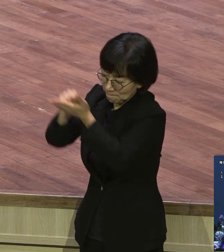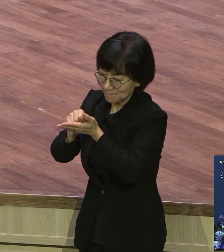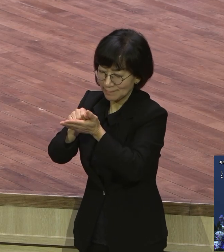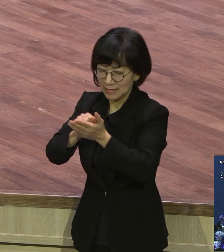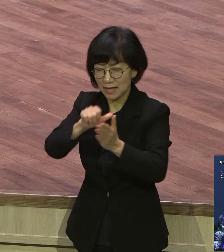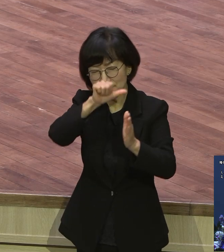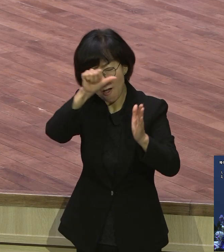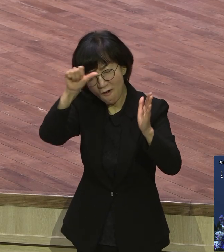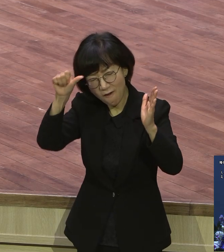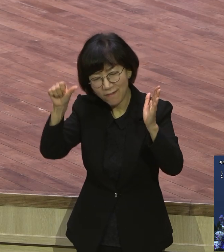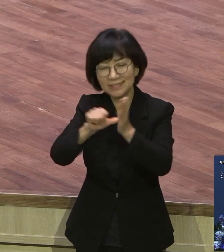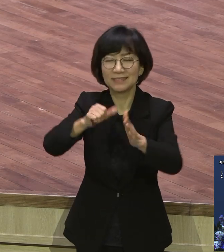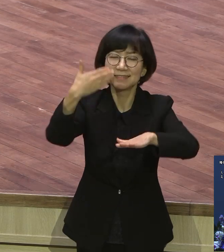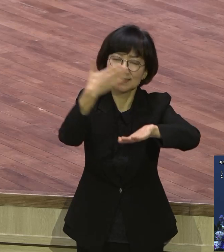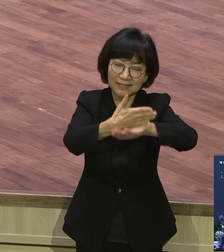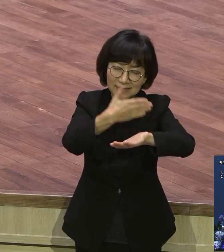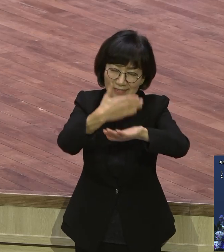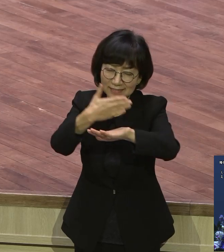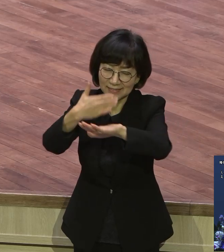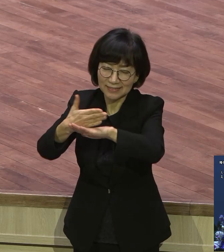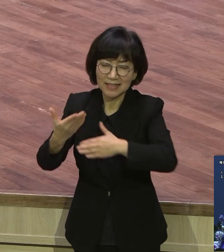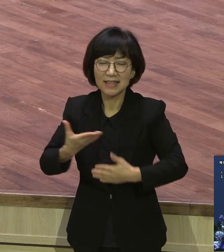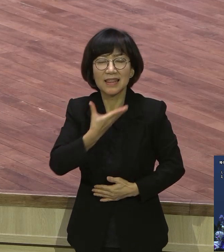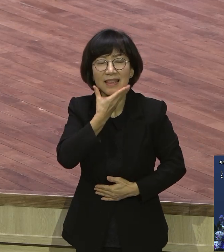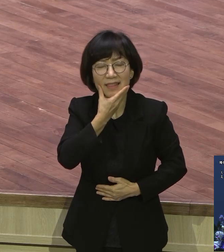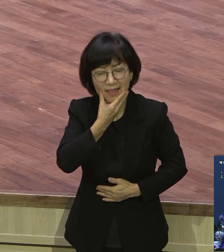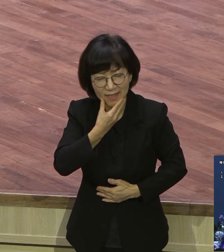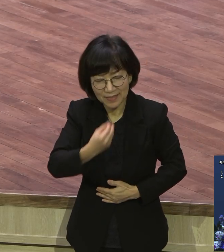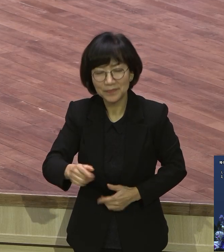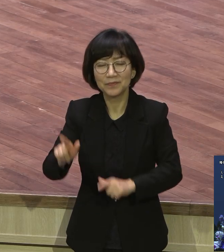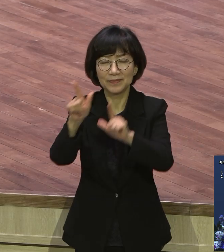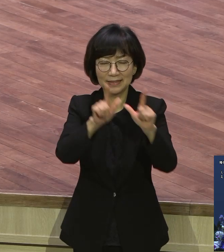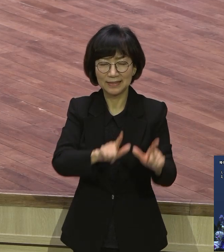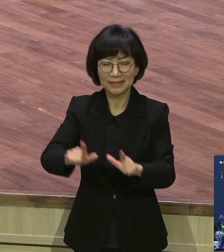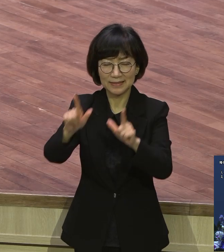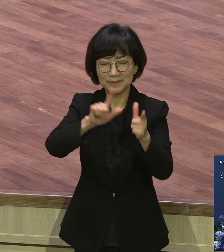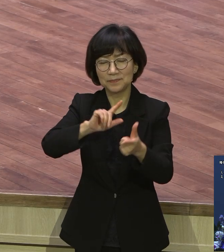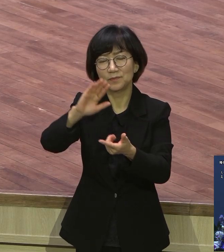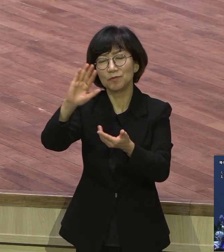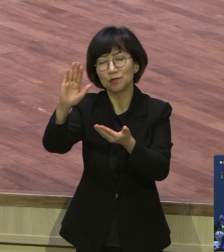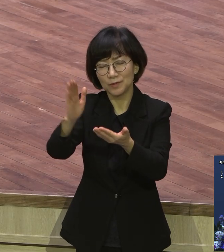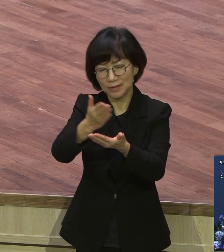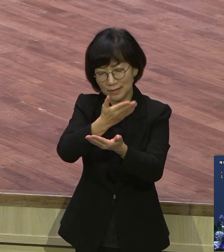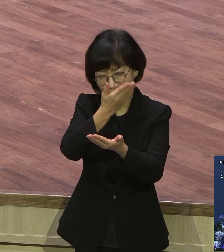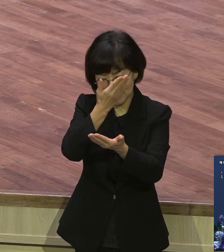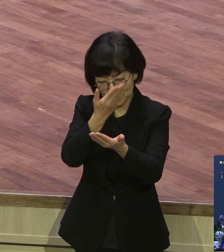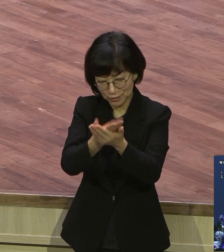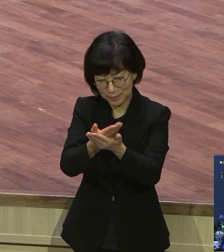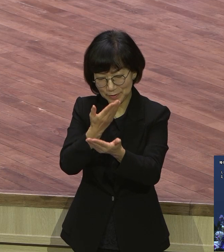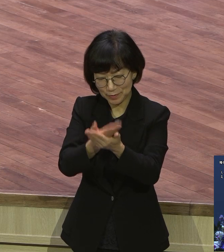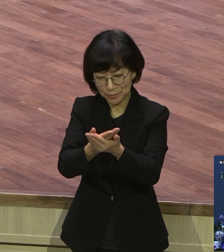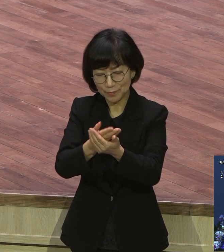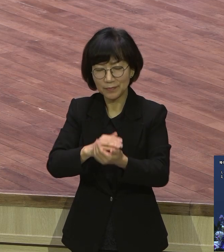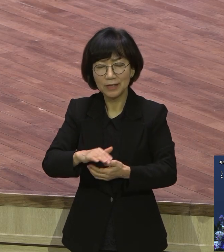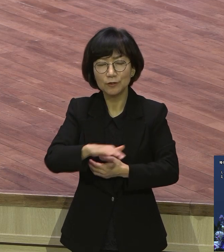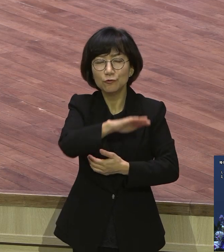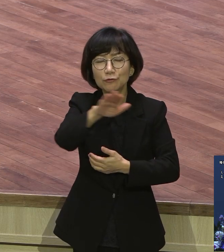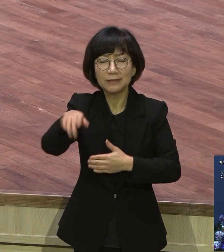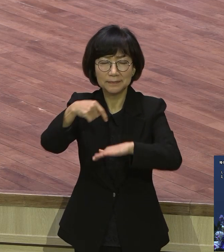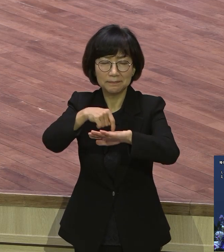감사하고 행복한 삶을 살 수 있도록 하나님이 성도들의 마음을